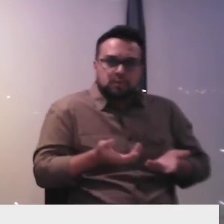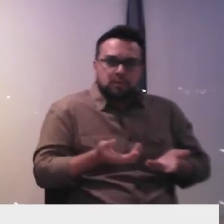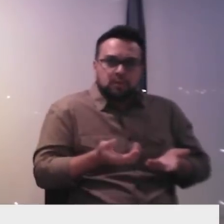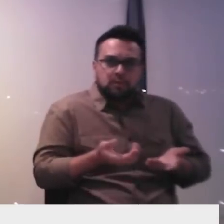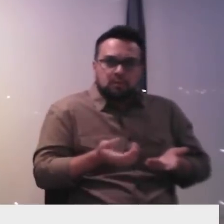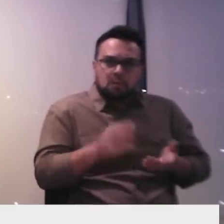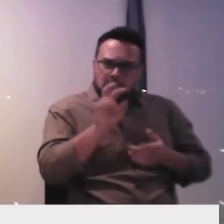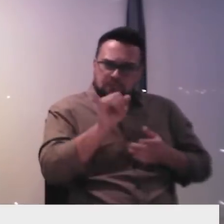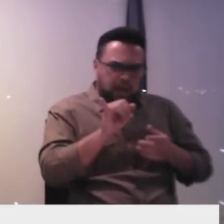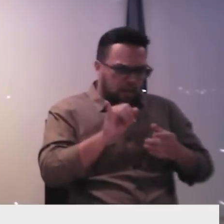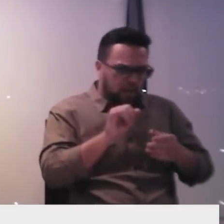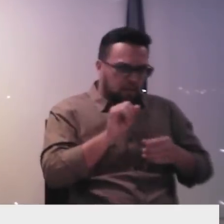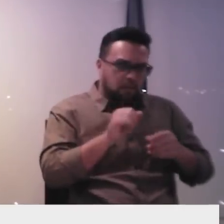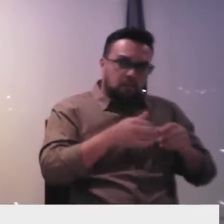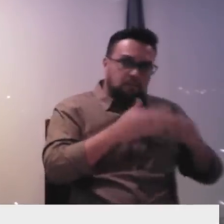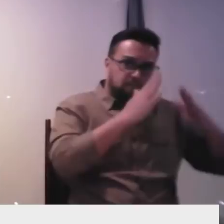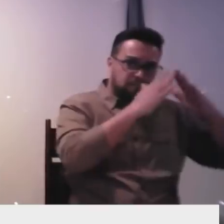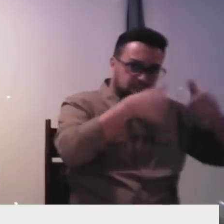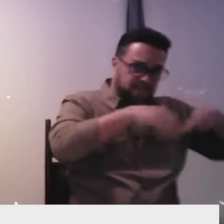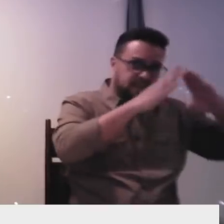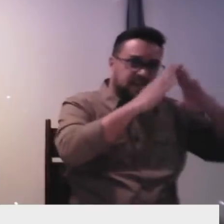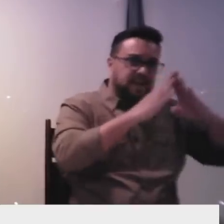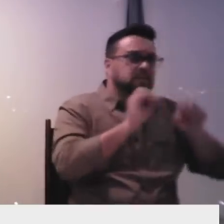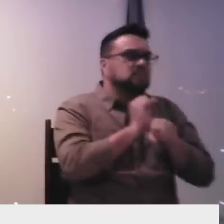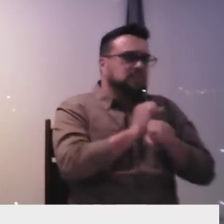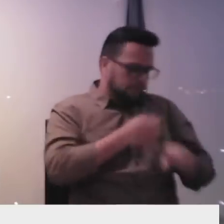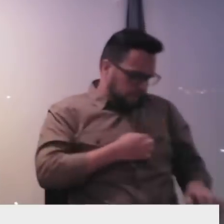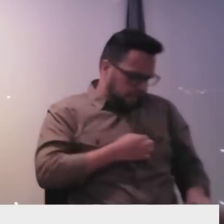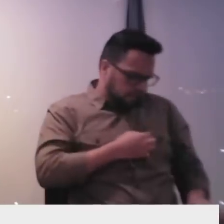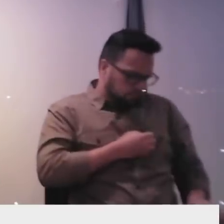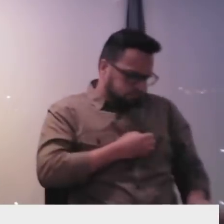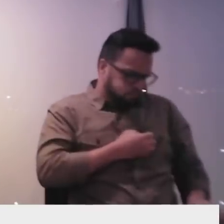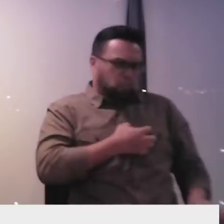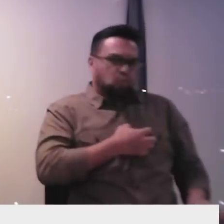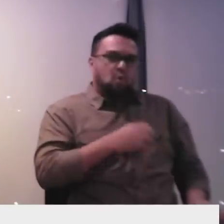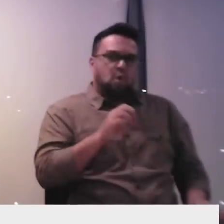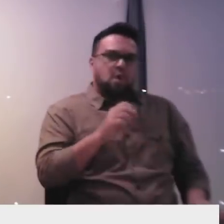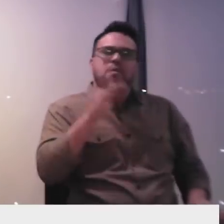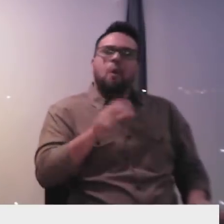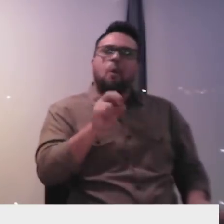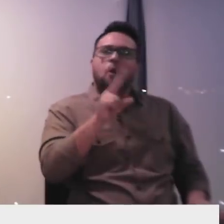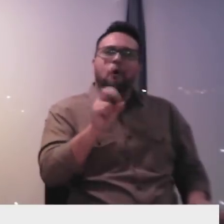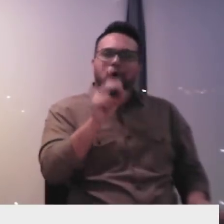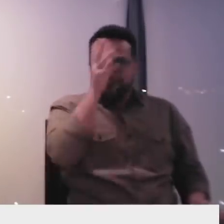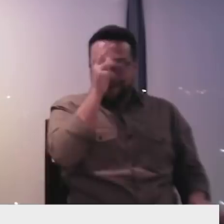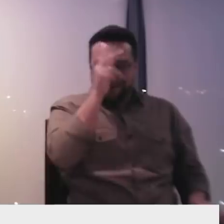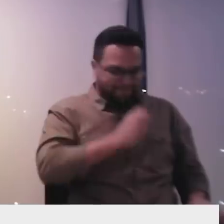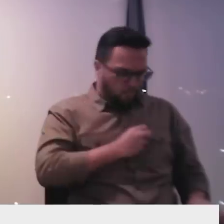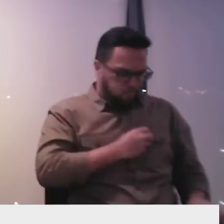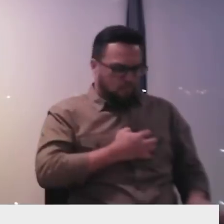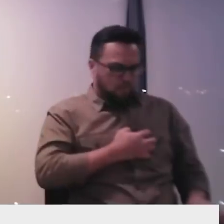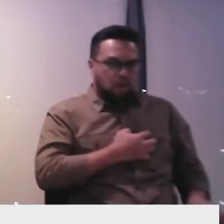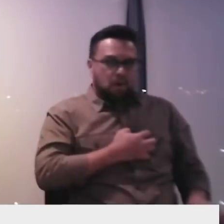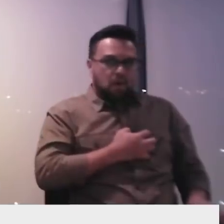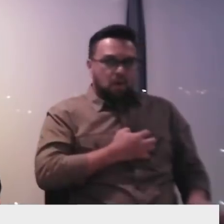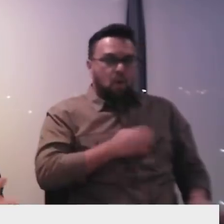eles vão para casa, ficam esperando aquele carocinho no seio virar um ovo de galinha e vai ficar esperando quase não